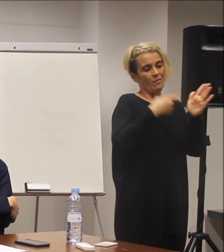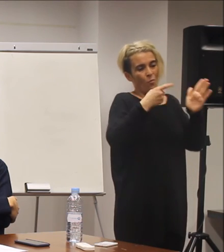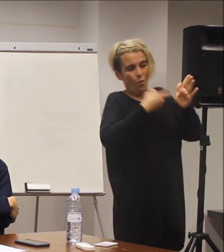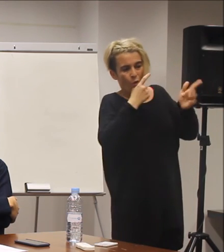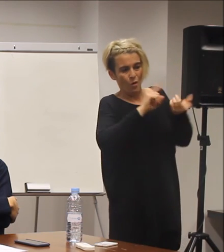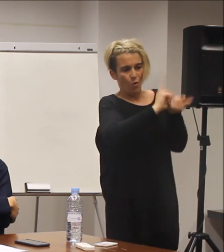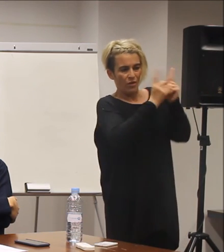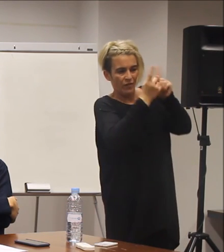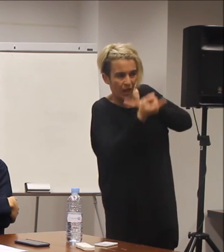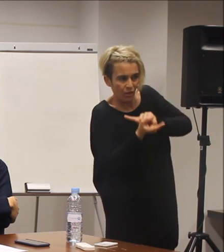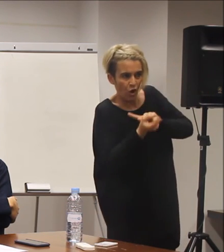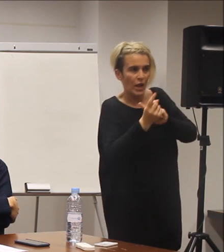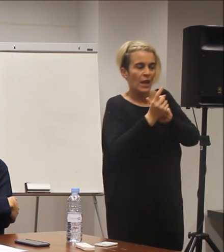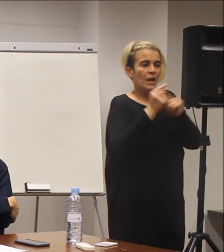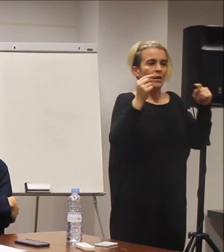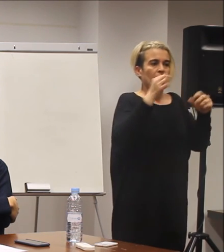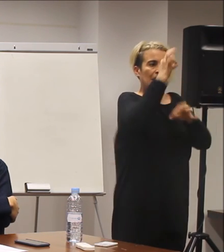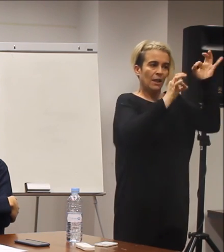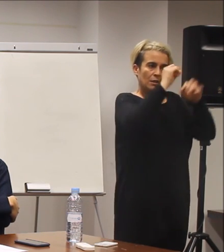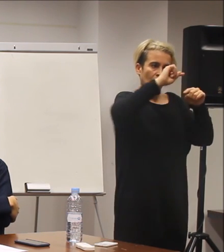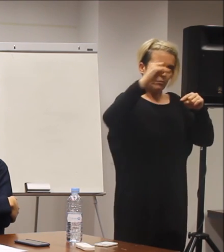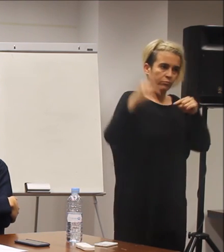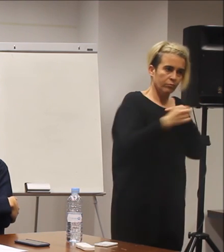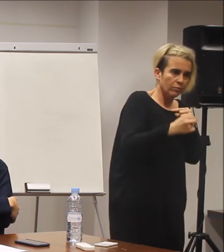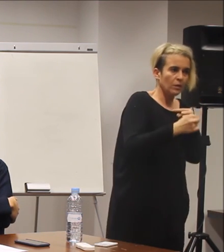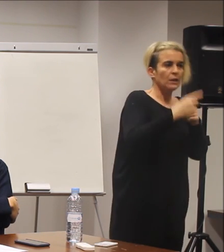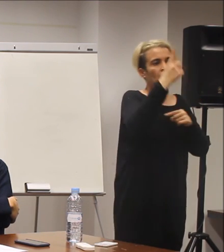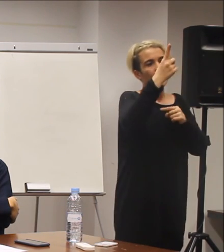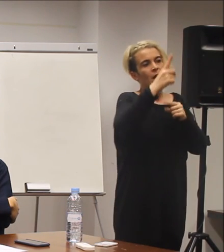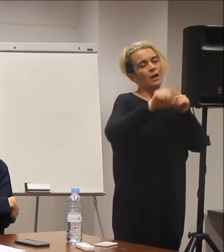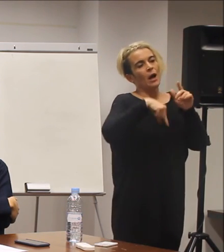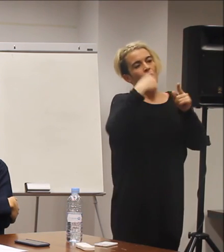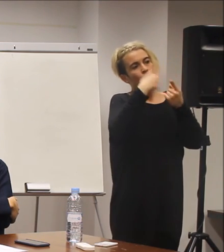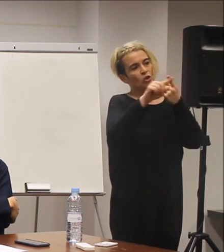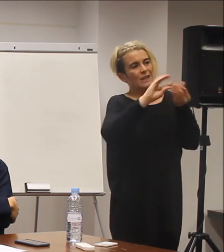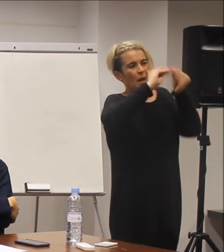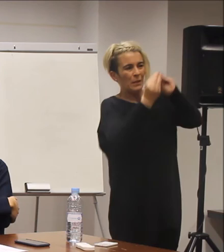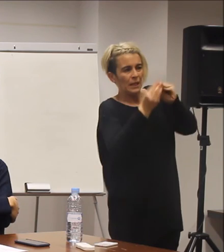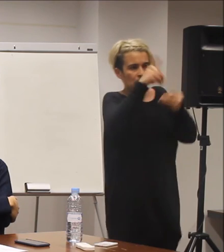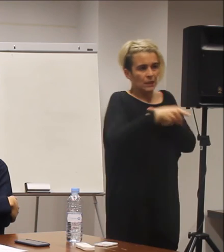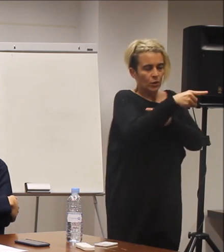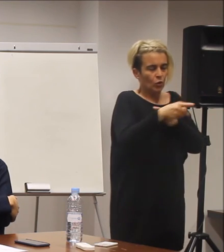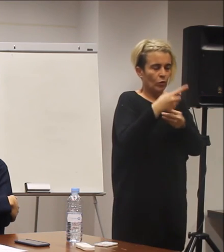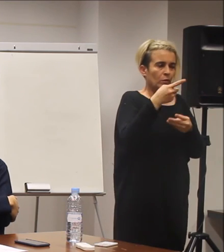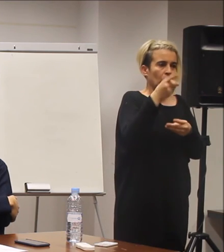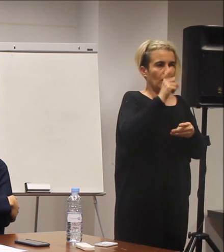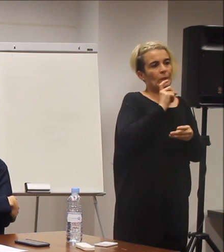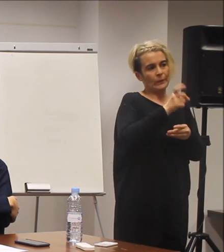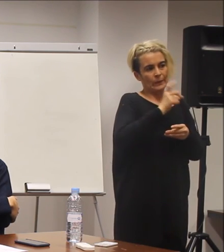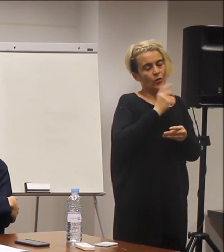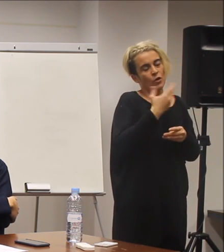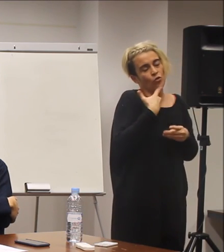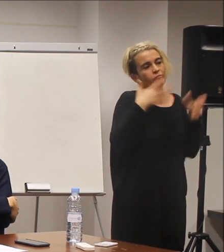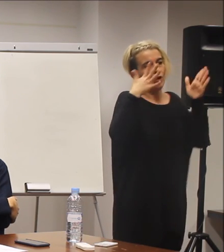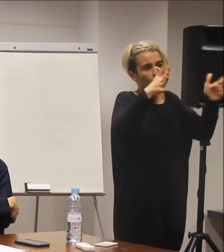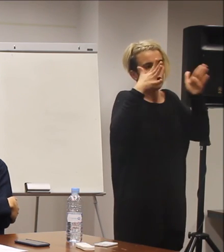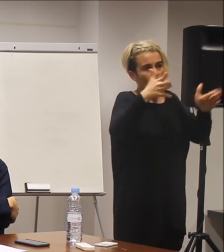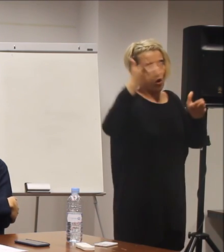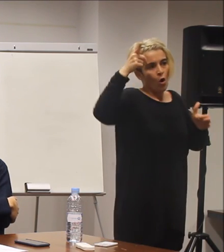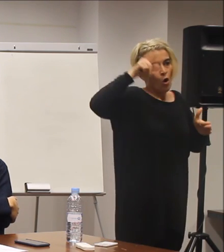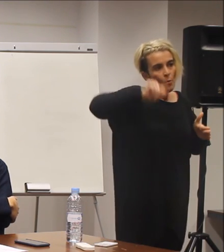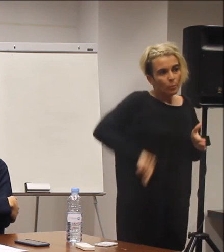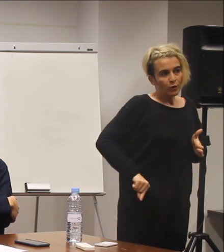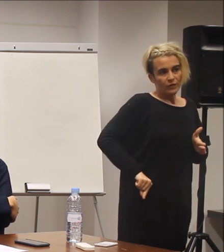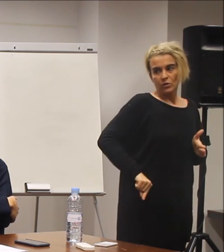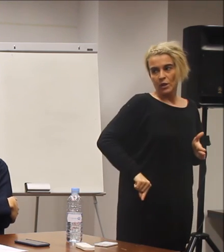diferenciales diferentes, hay bonificaciones iniciales que luego se dejan de aplicar, etcétera. Y yo creo que en principio de las cláusulas